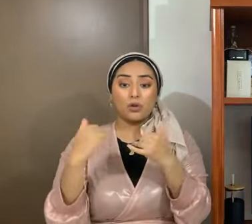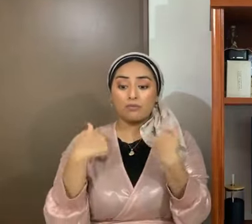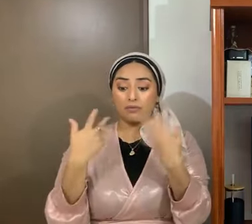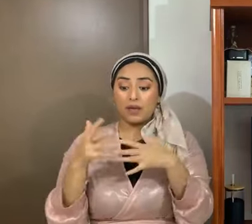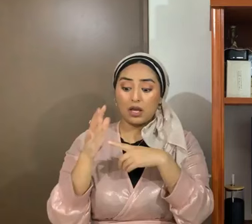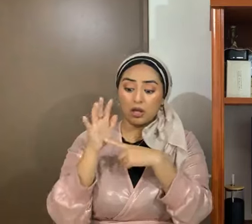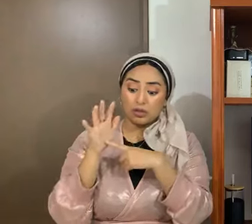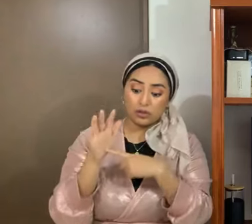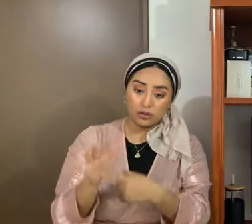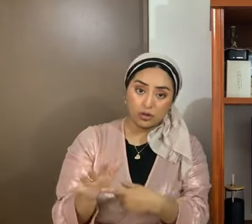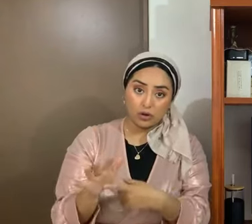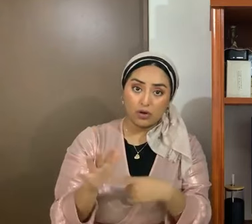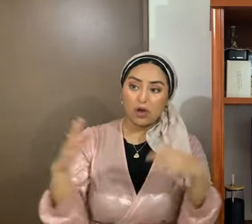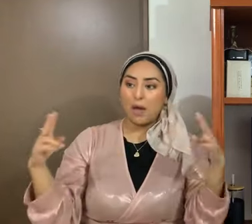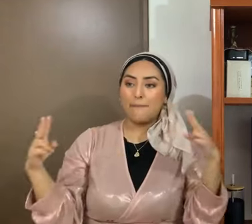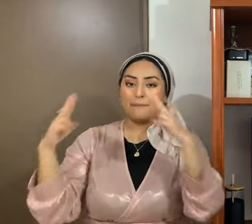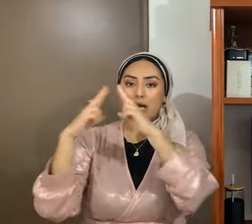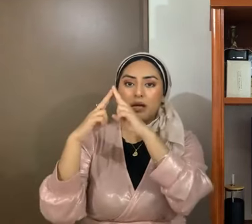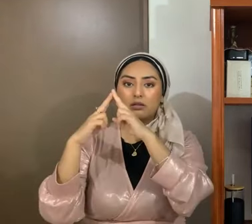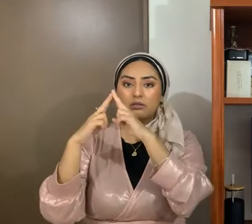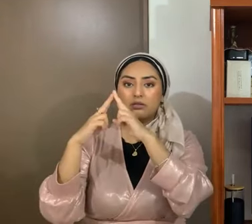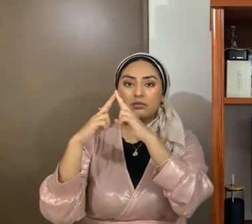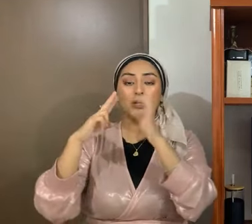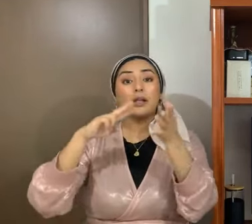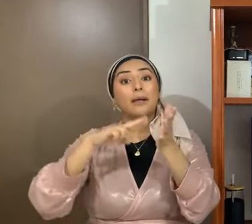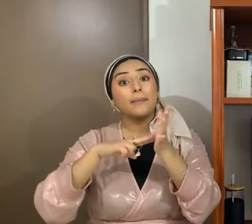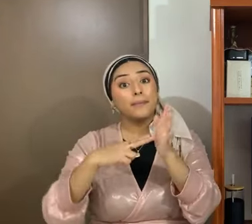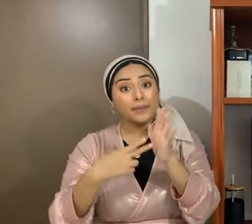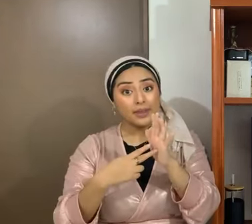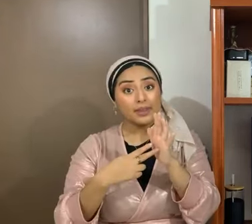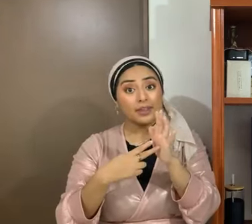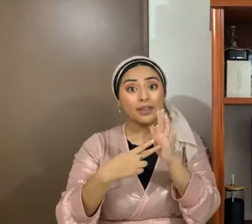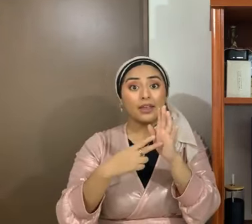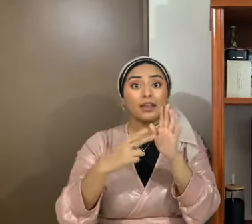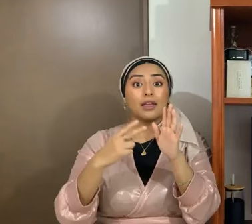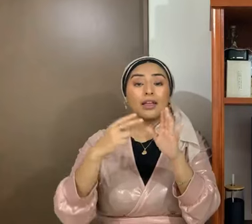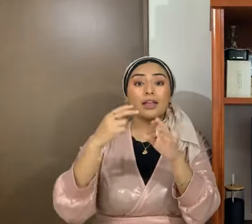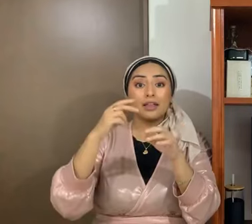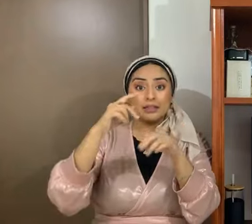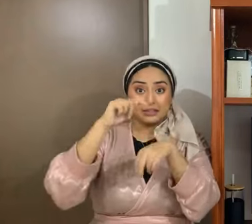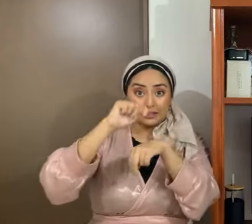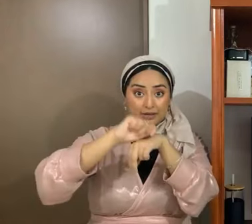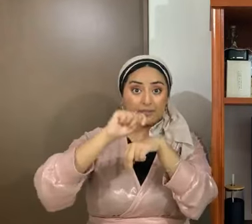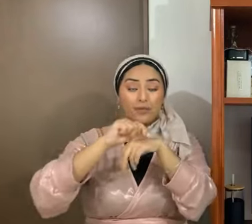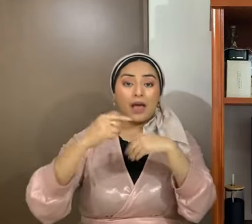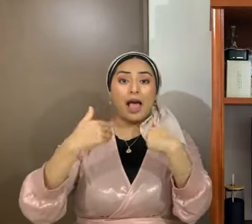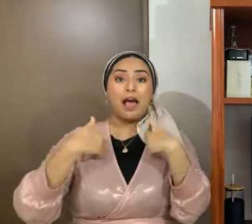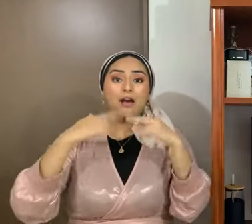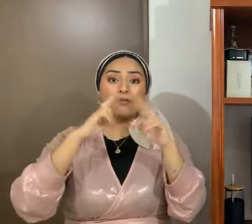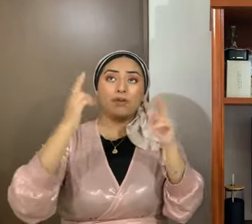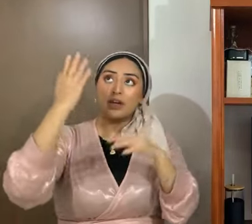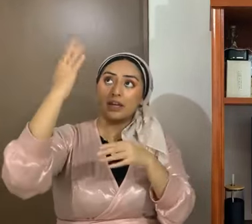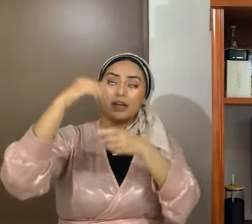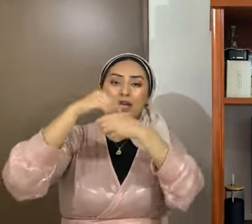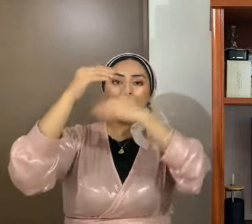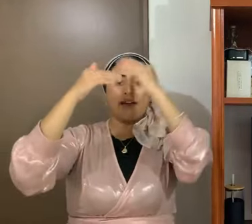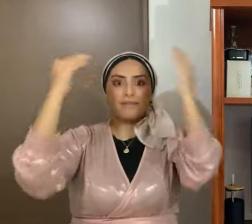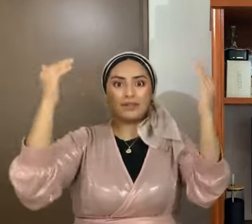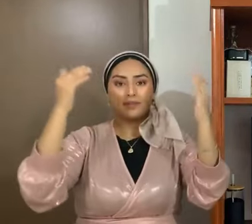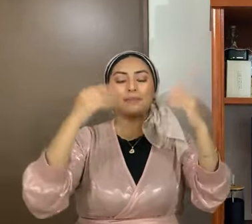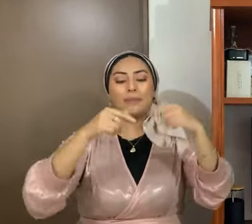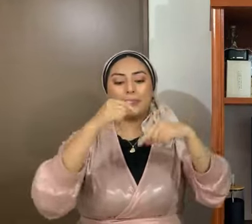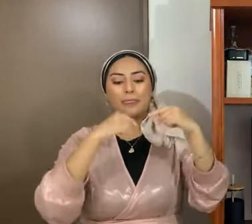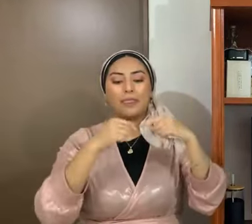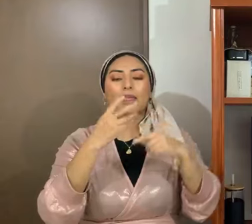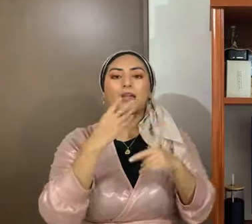sido mostrado en el monte. Es decir, conforme al modelo que está en el cielo. Vamos ahora a Hebreos